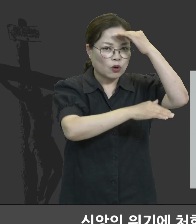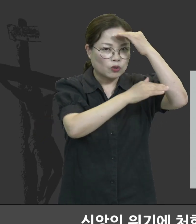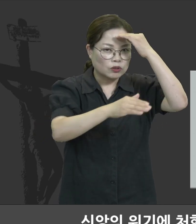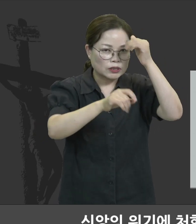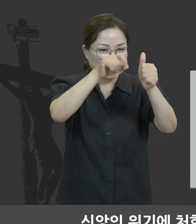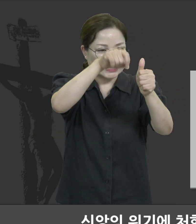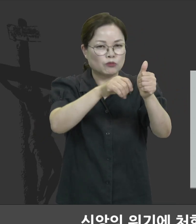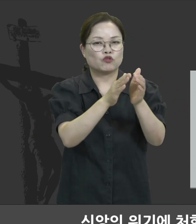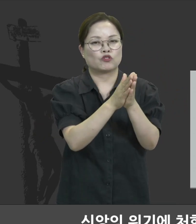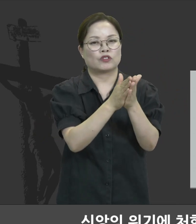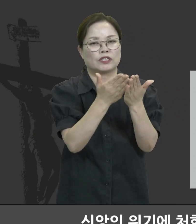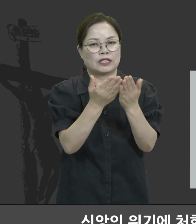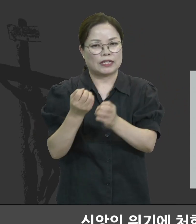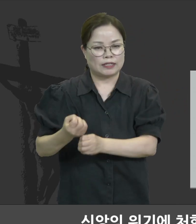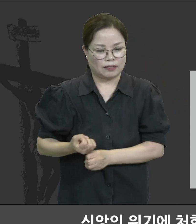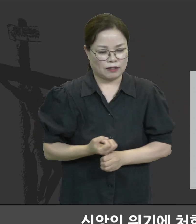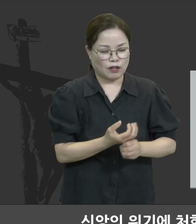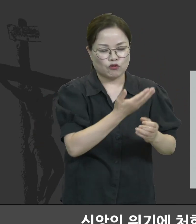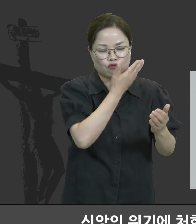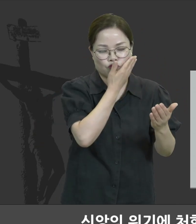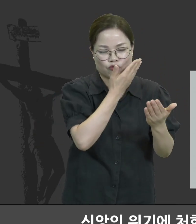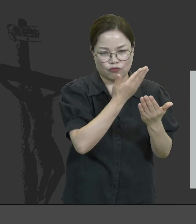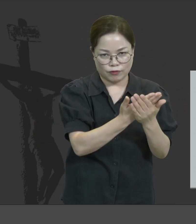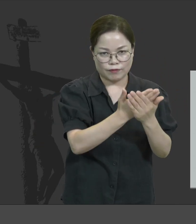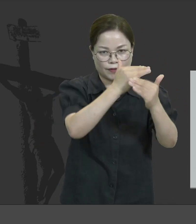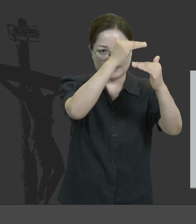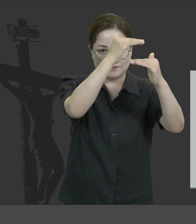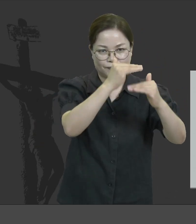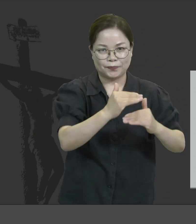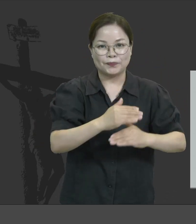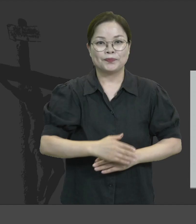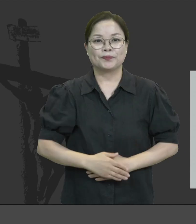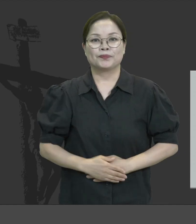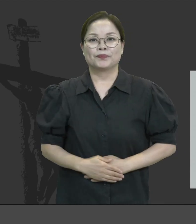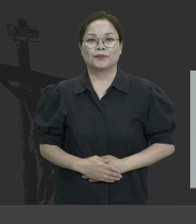히브리서가 전하는 중심 메시지입니다.